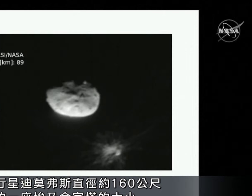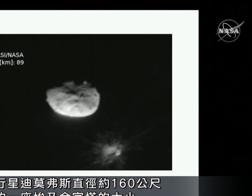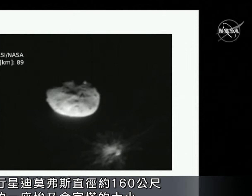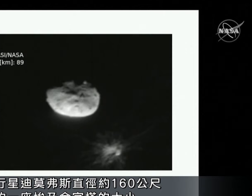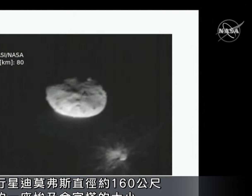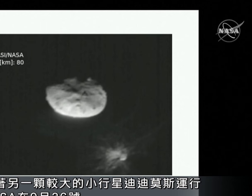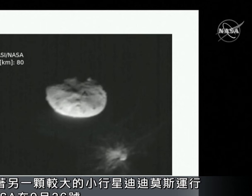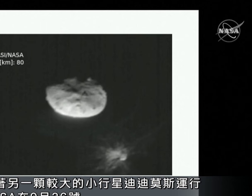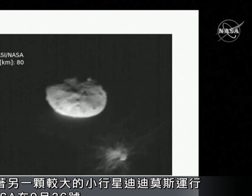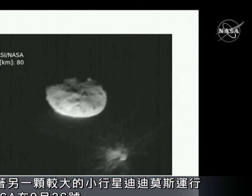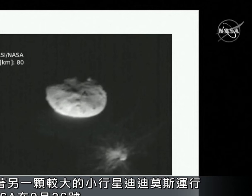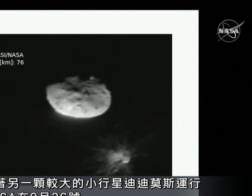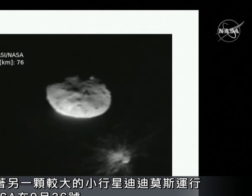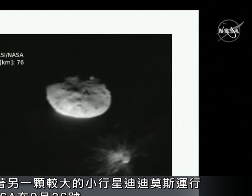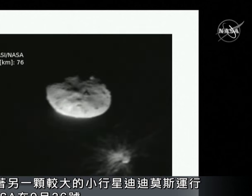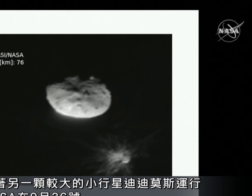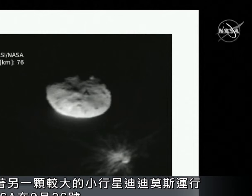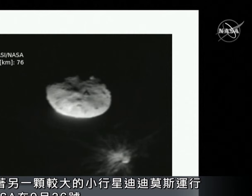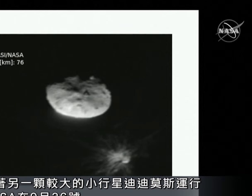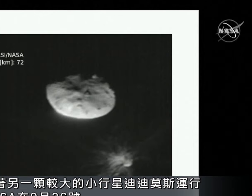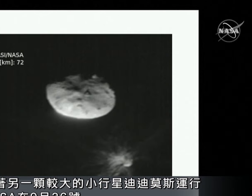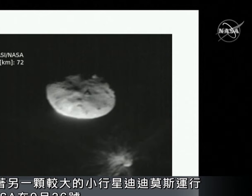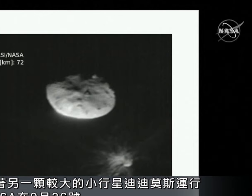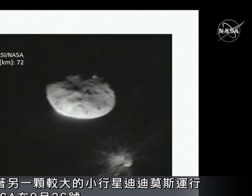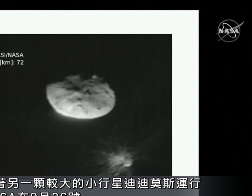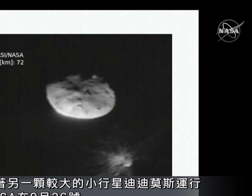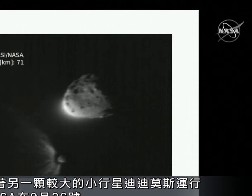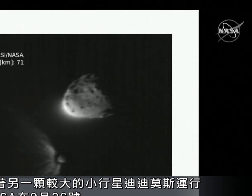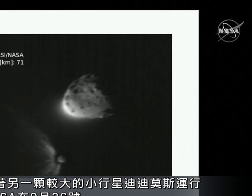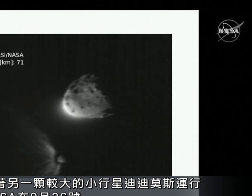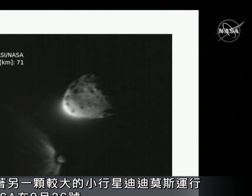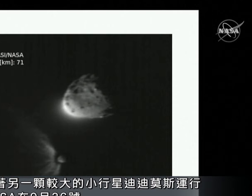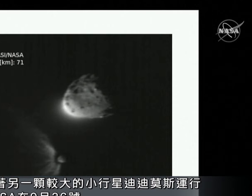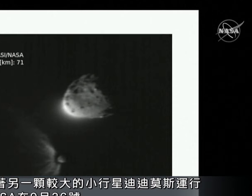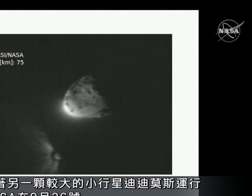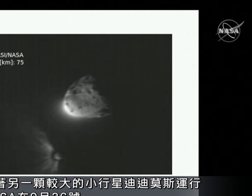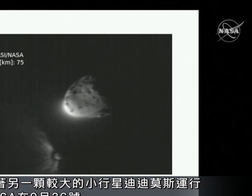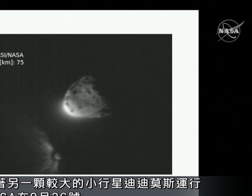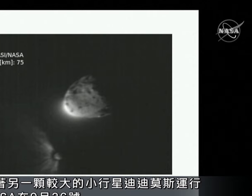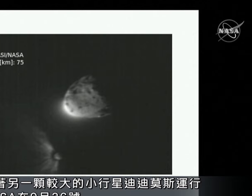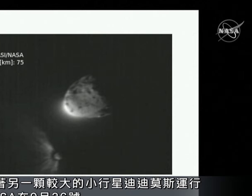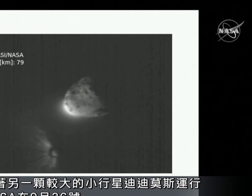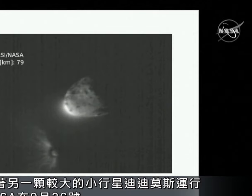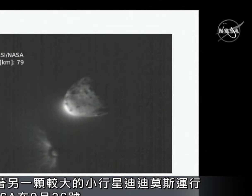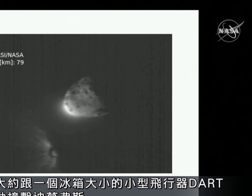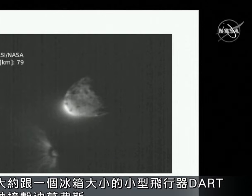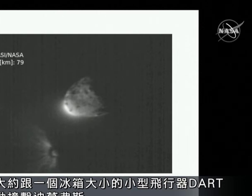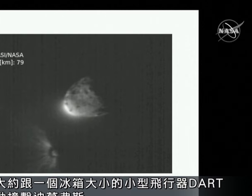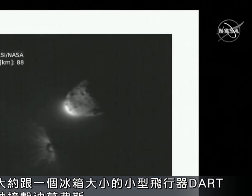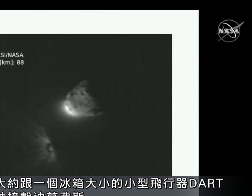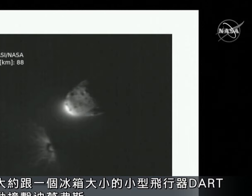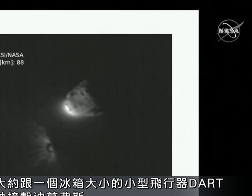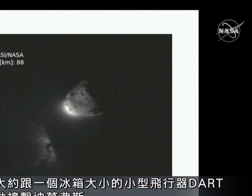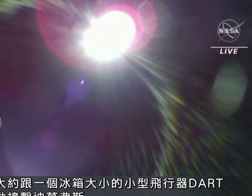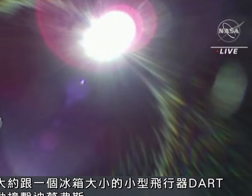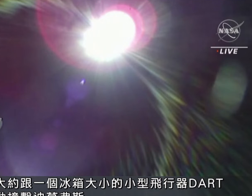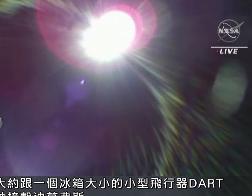小，绕着另一颗较大的小行星迪迪莫斯运行。NASA 在9月26号让大约跟一个冰箱大小的小型飞行器